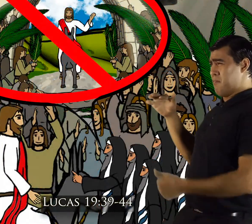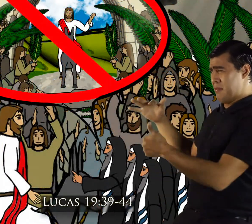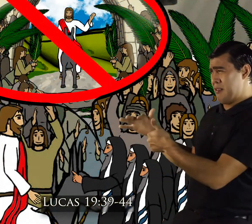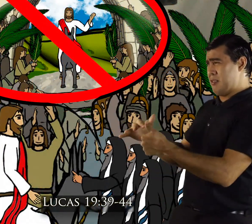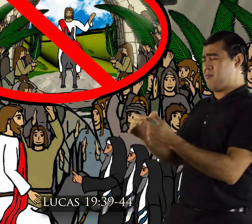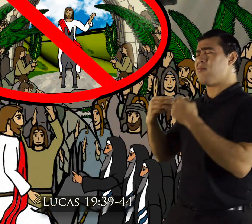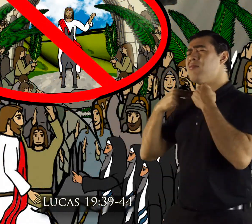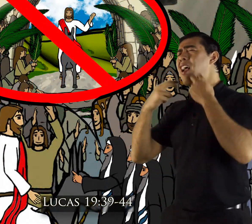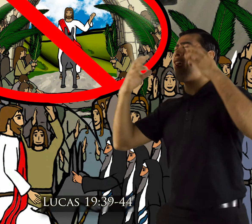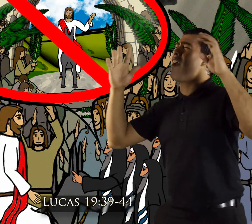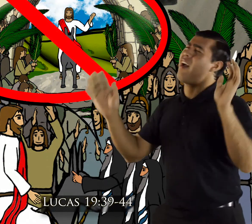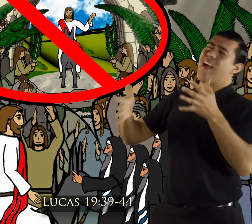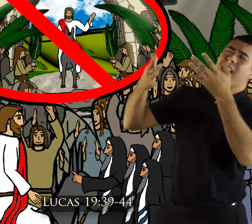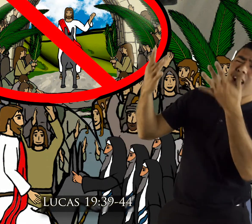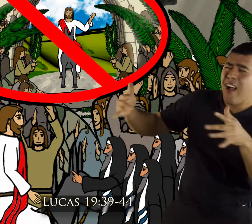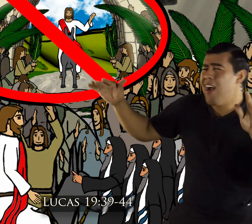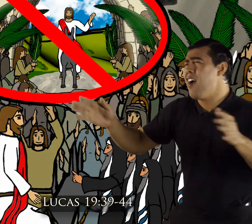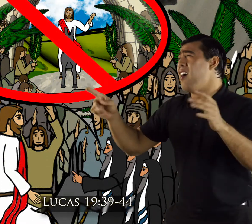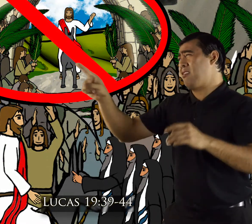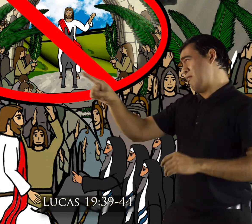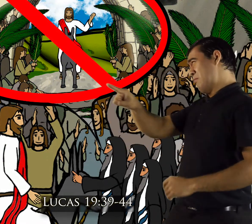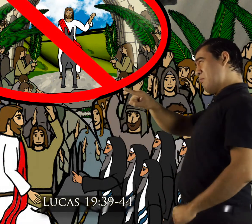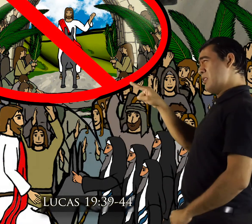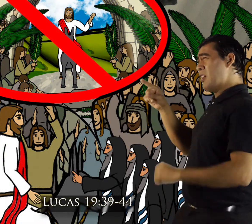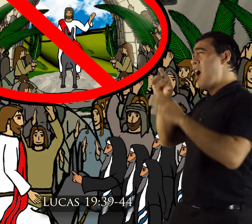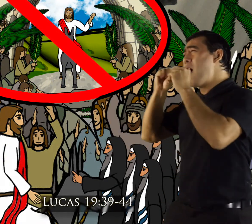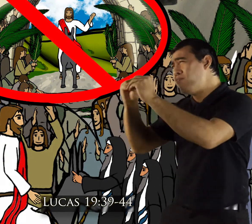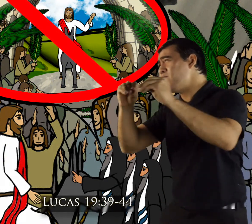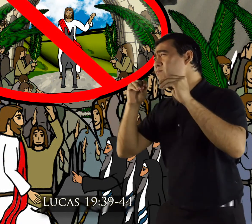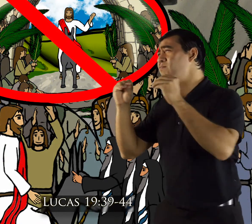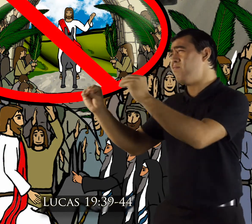cantando. Ordénales a tus discípulos que se callen.